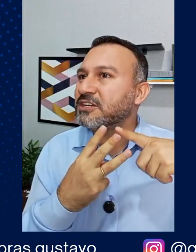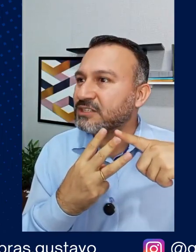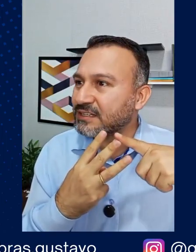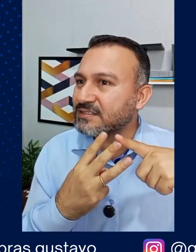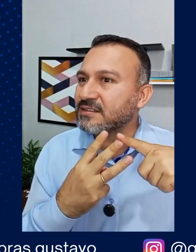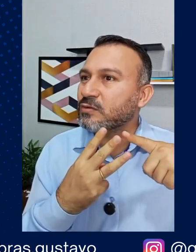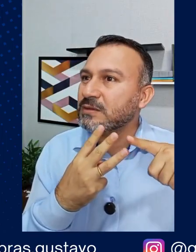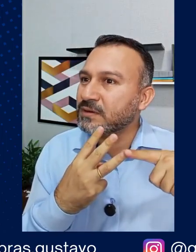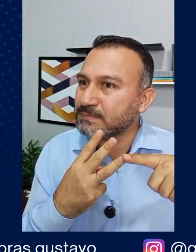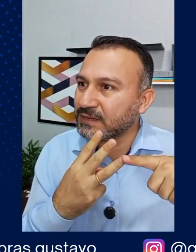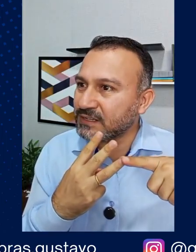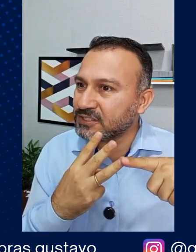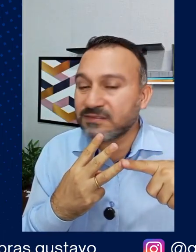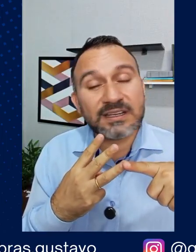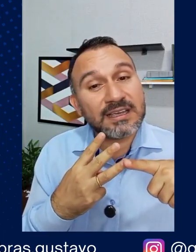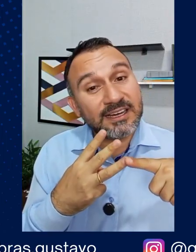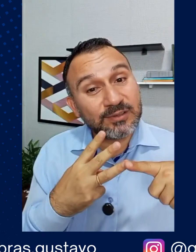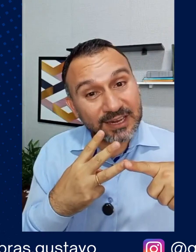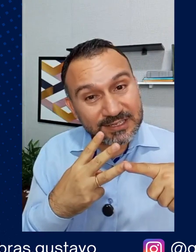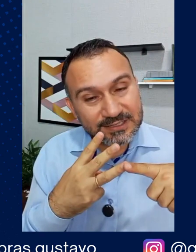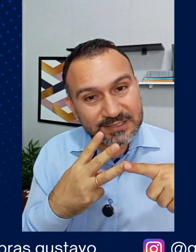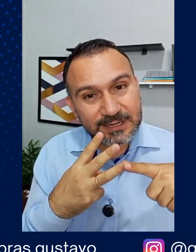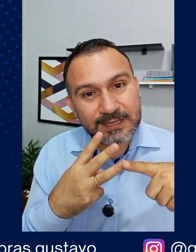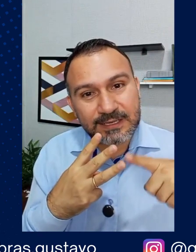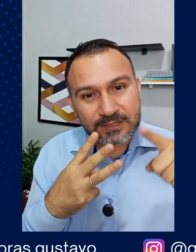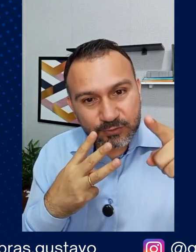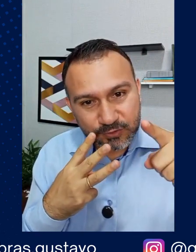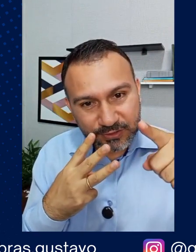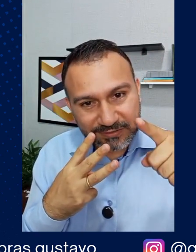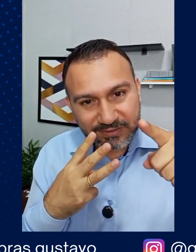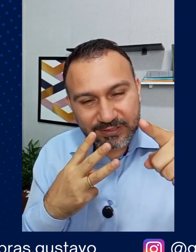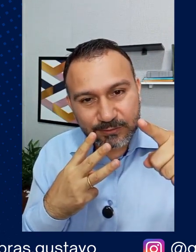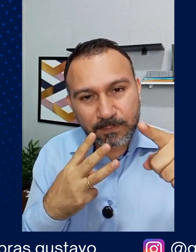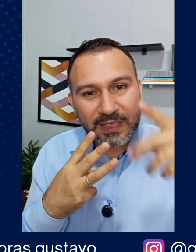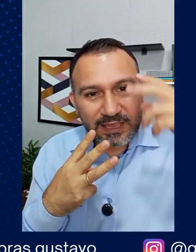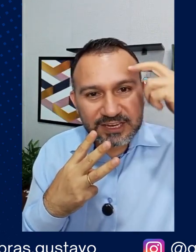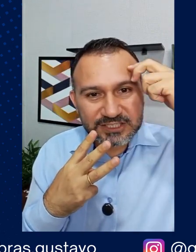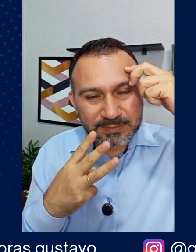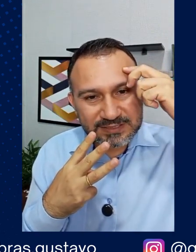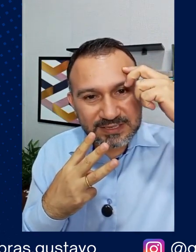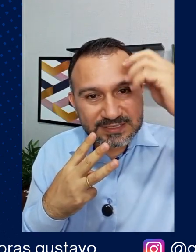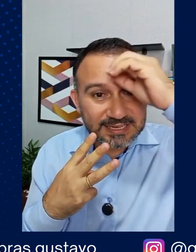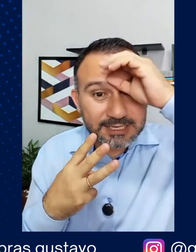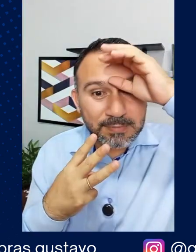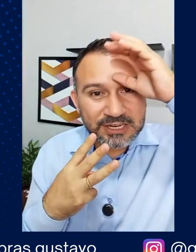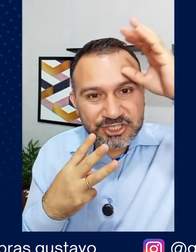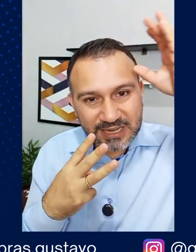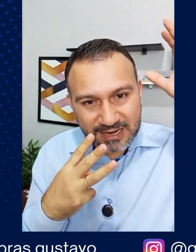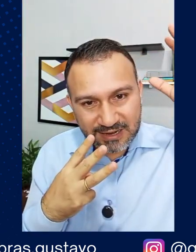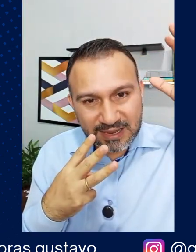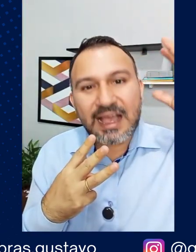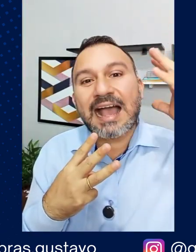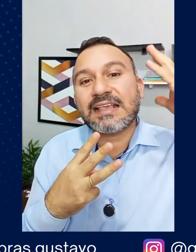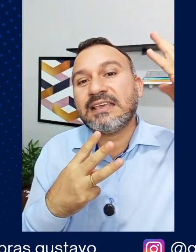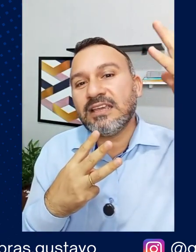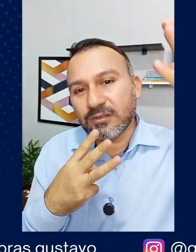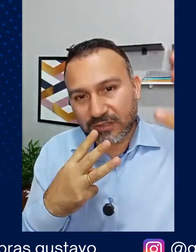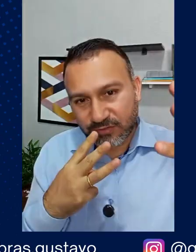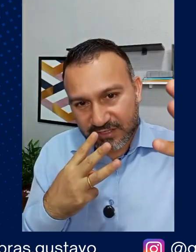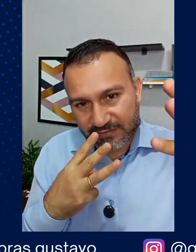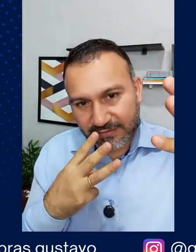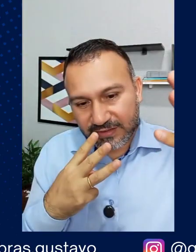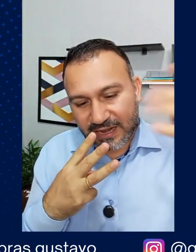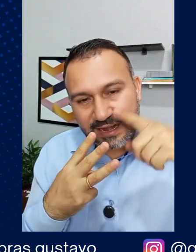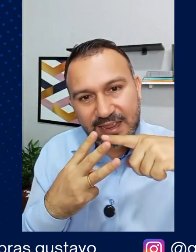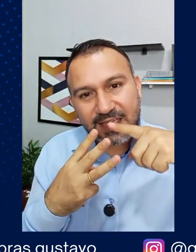Visão, imaginação e perspectiva. Então quer dizer que isso que o senhor está falando, que a gente precisa imaginar aquilo